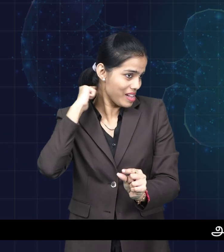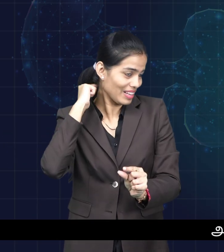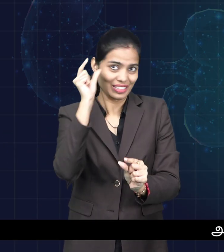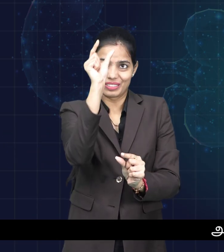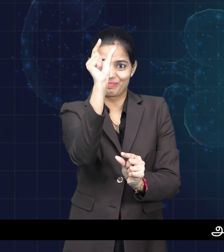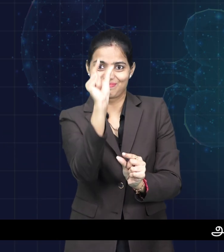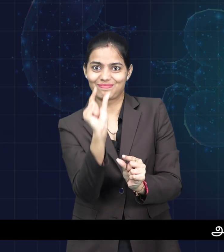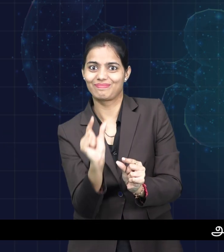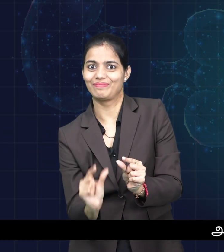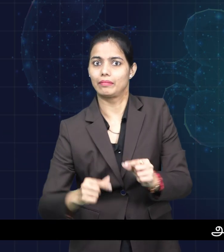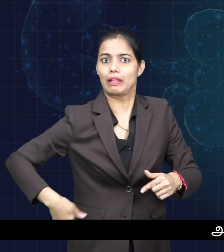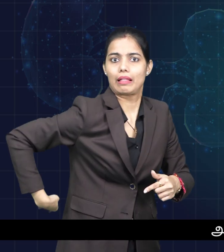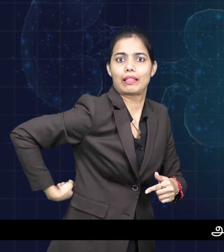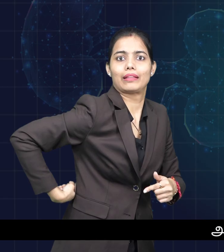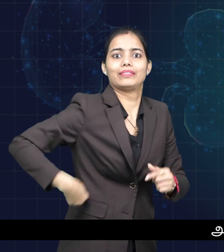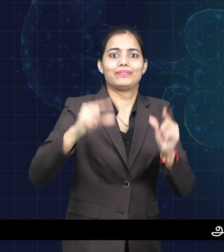அமைந்துள்ளன.